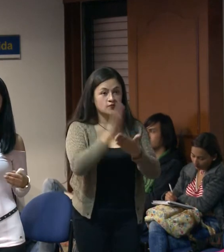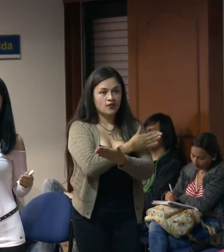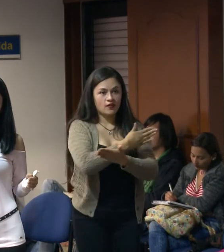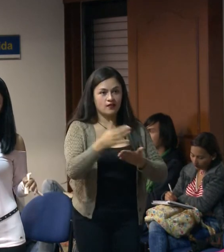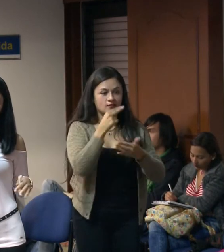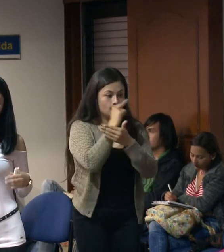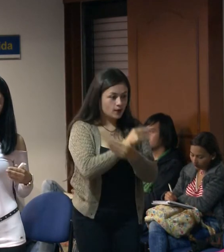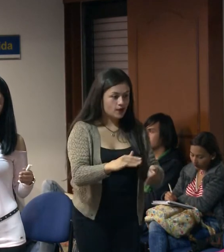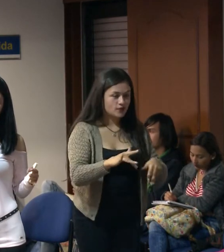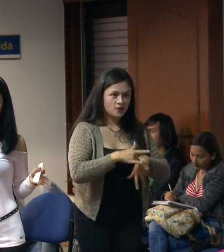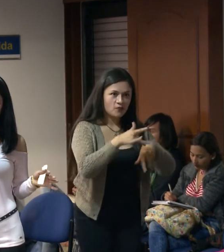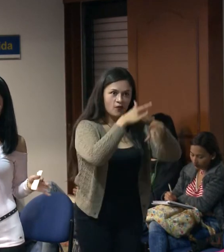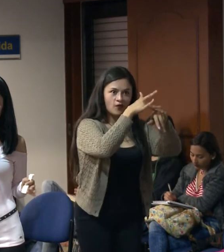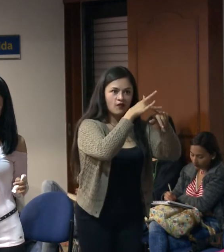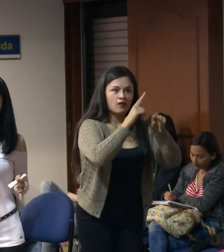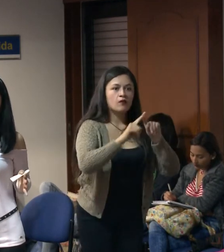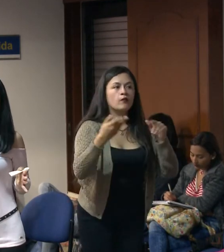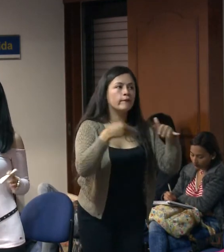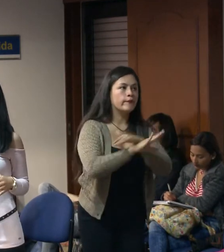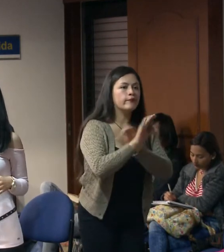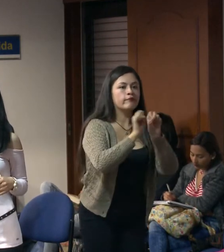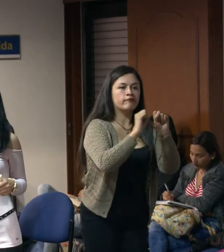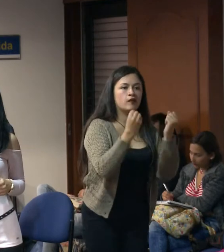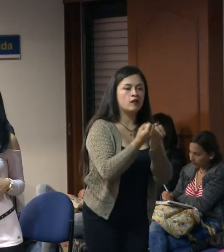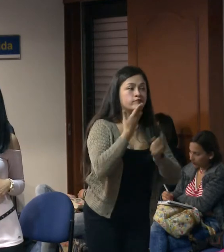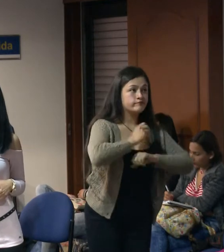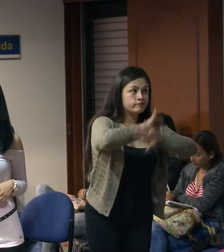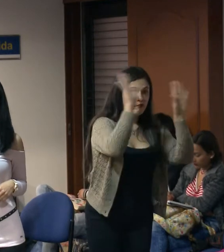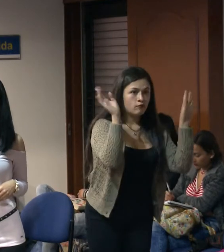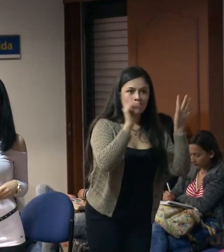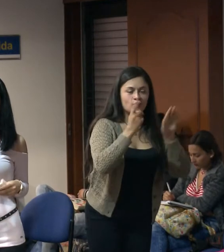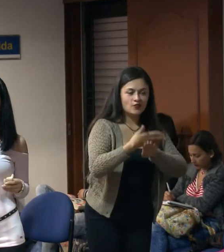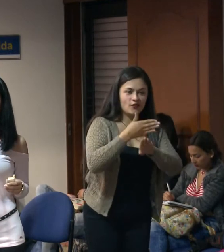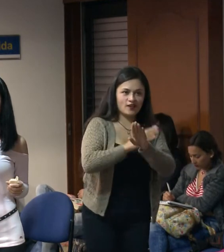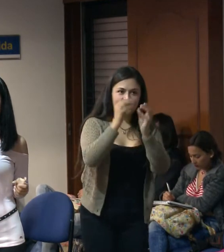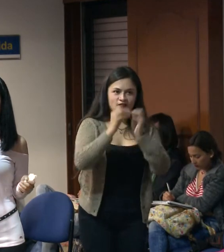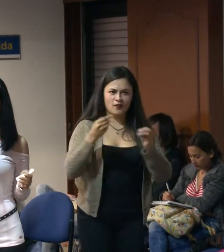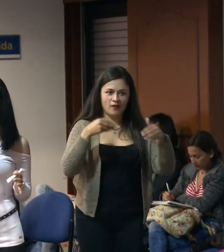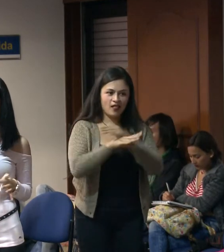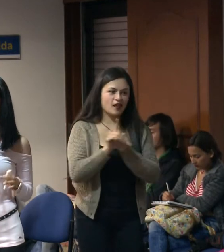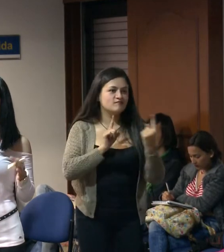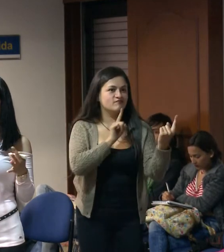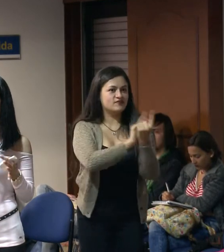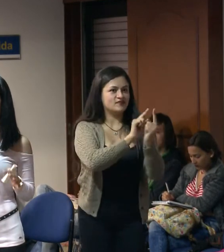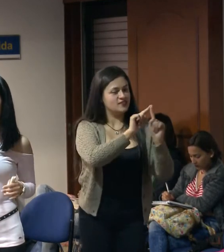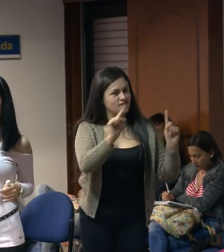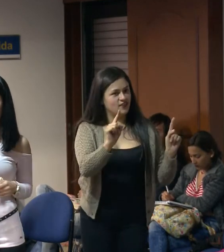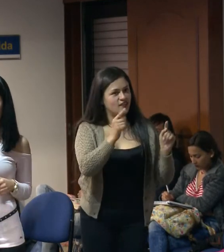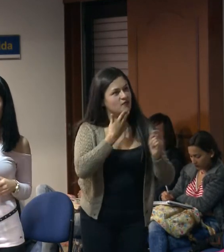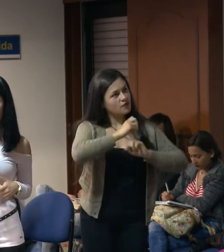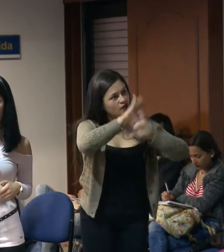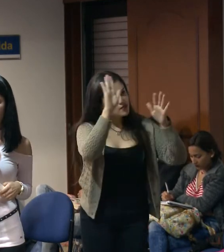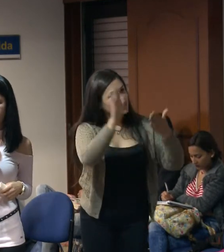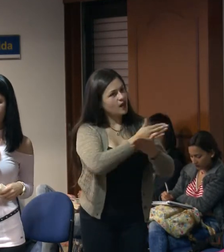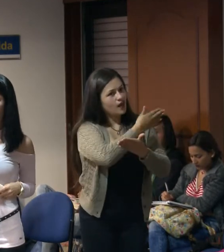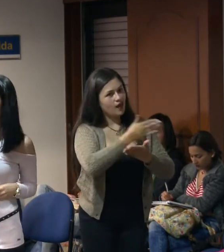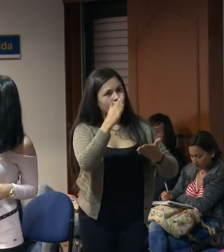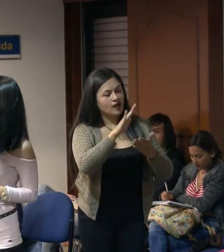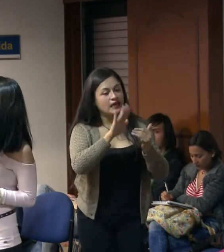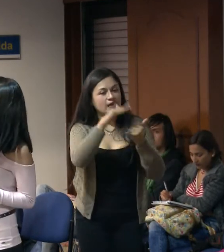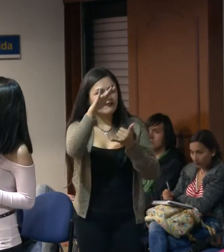y de saludarlos de una forma diferente. De igual manera, también creamos una canción de despedida para finalizar las